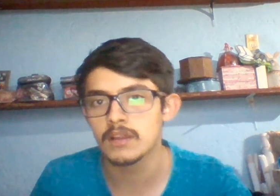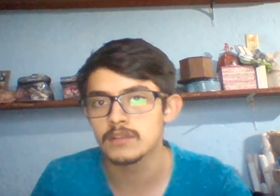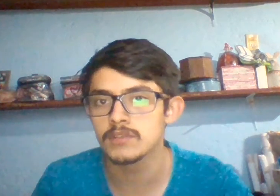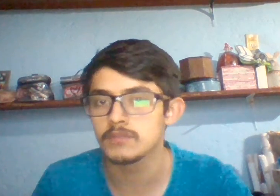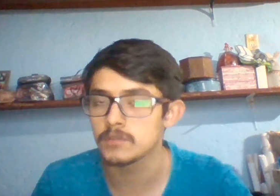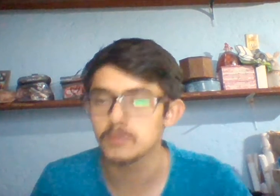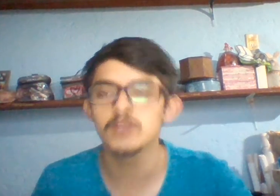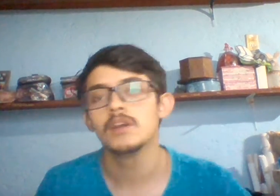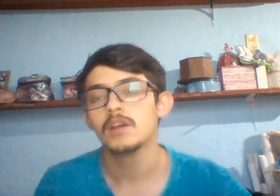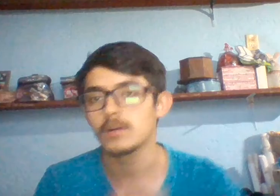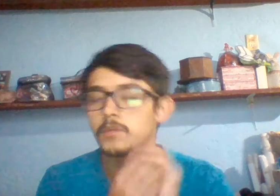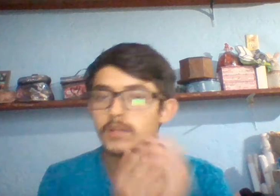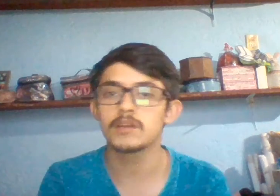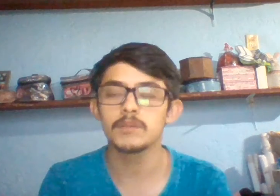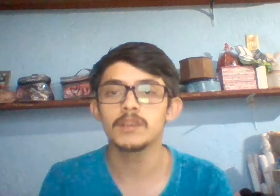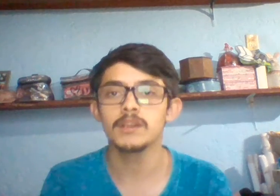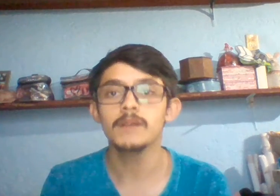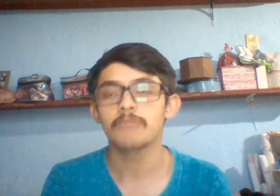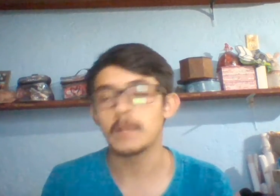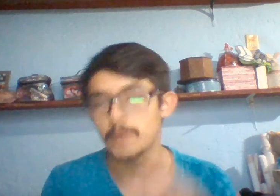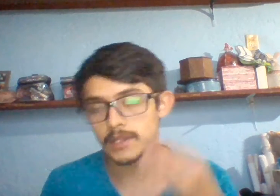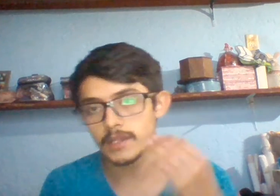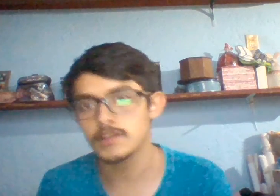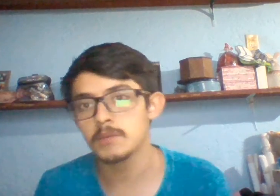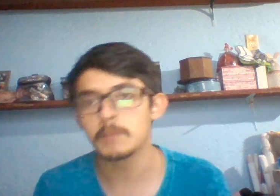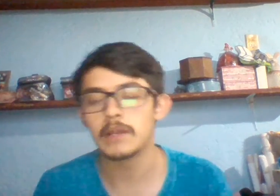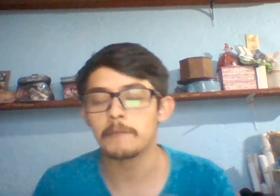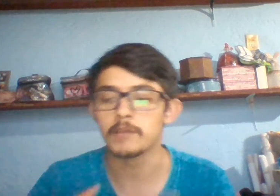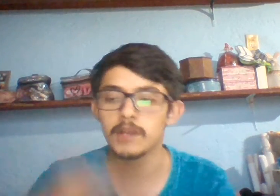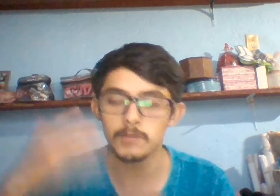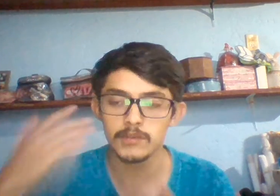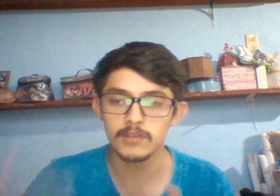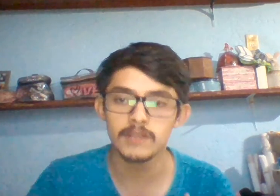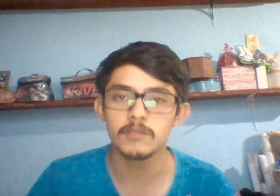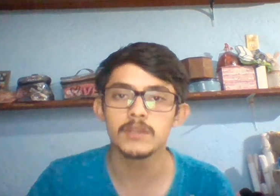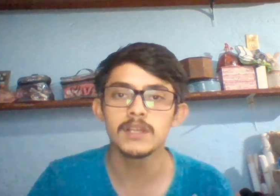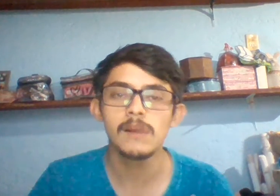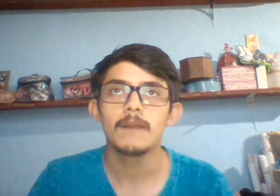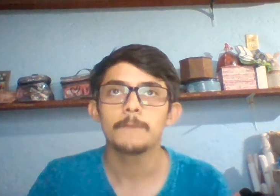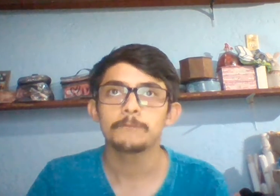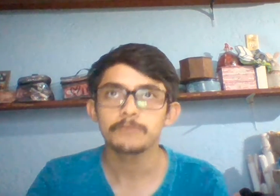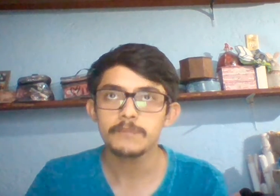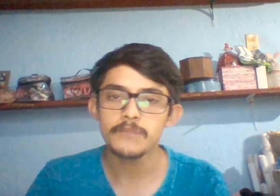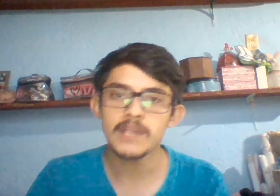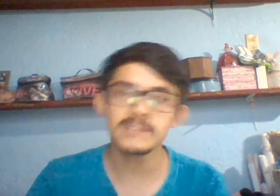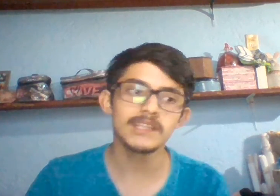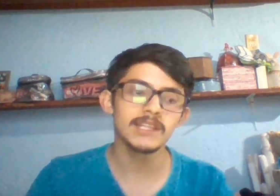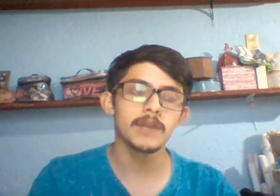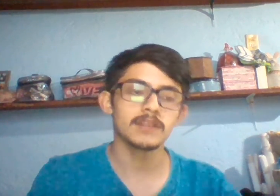industria automotriz? Como ya le comenté, aparte de que sirve para saber la posición del cigüeñal, tiene aparte